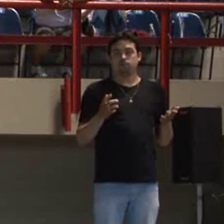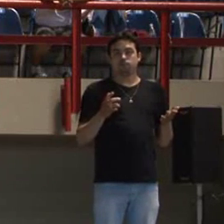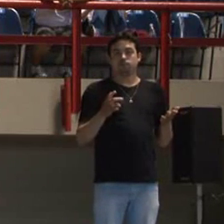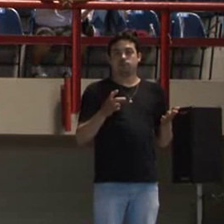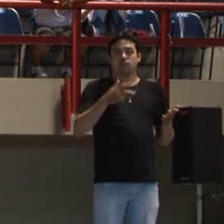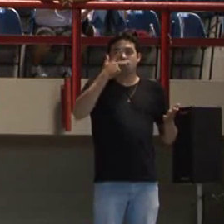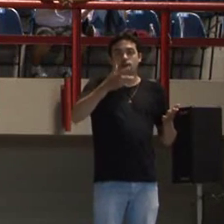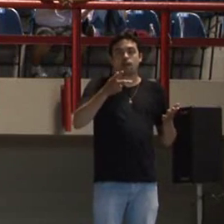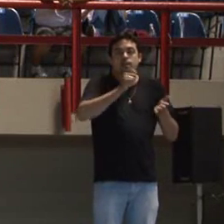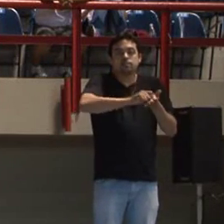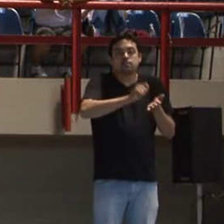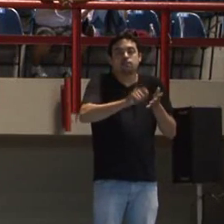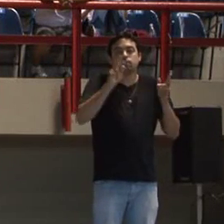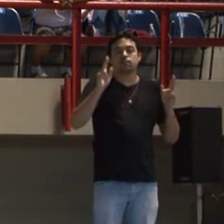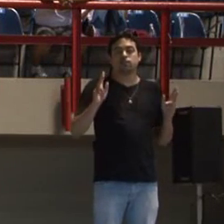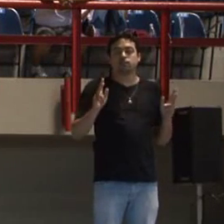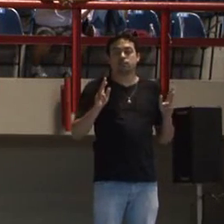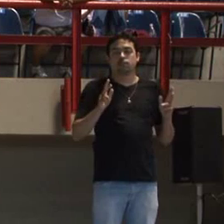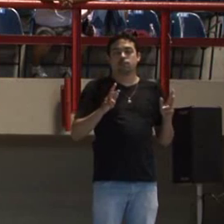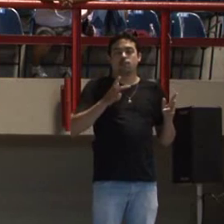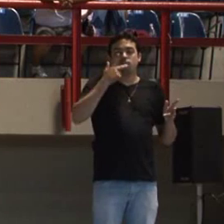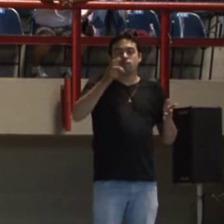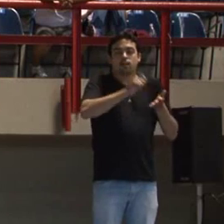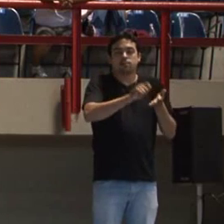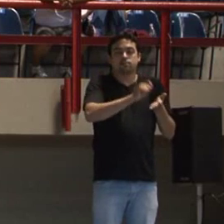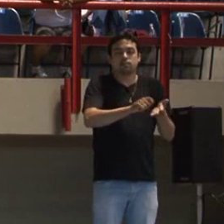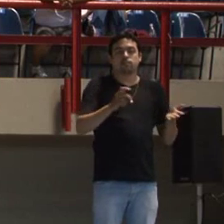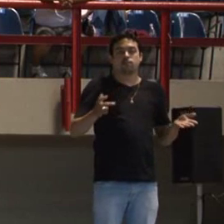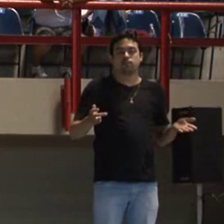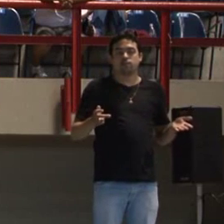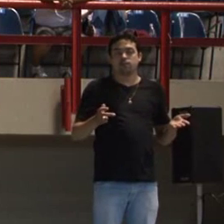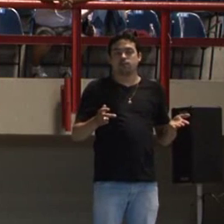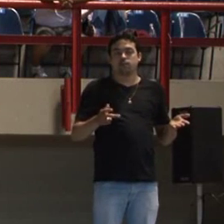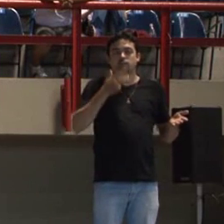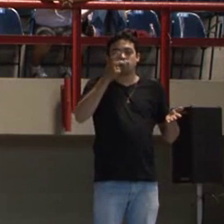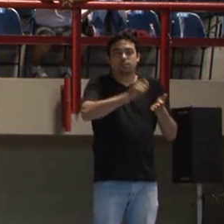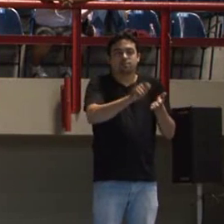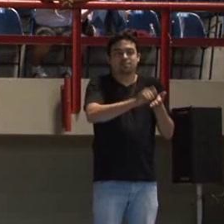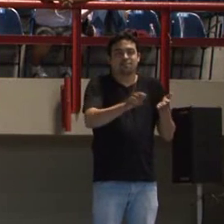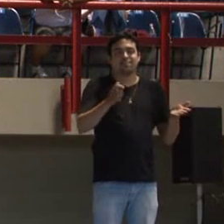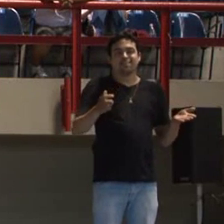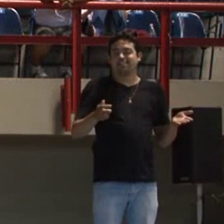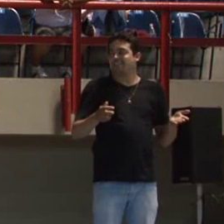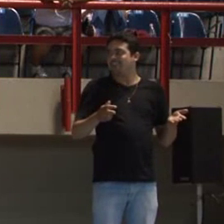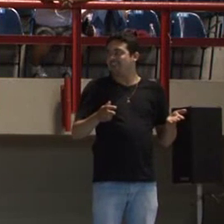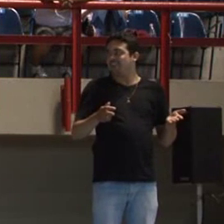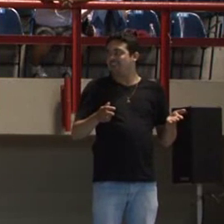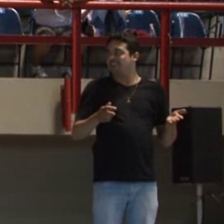Falar ou escrever, jovem? Falar ou escrever? Falar ou escrever?